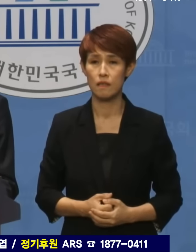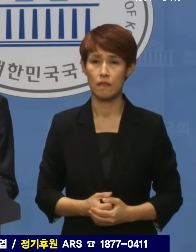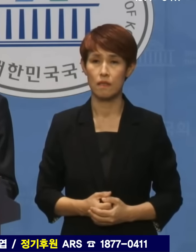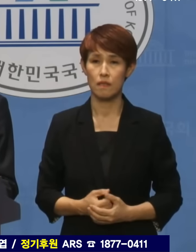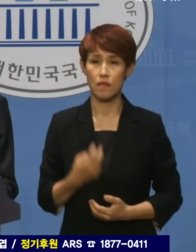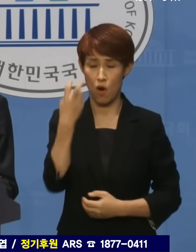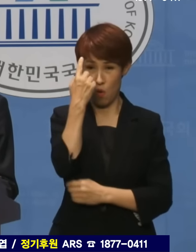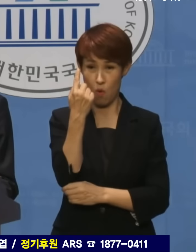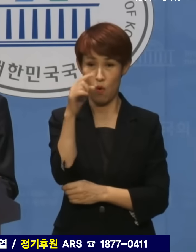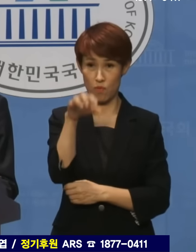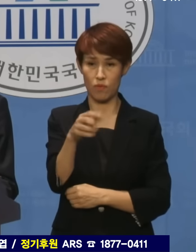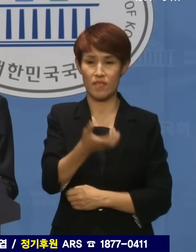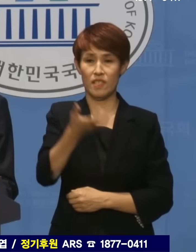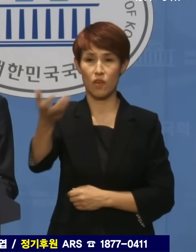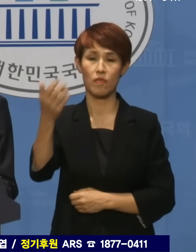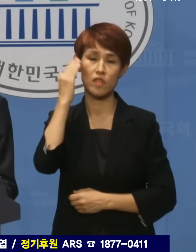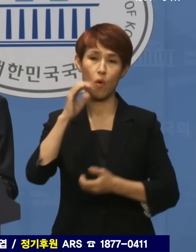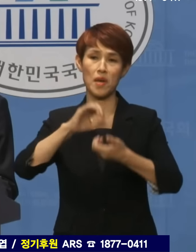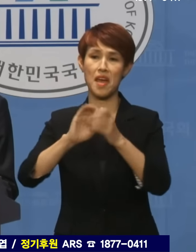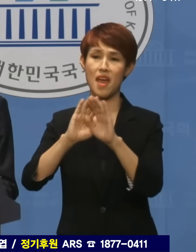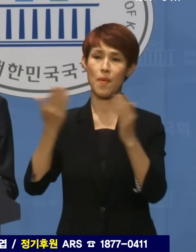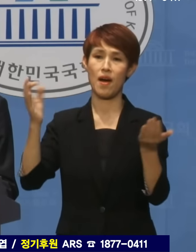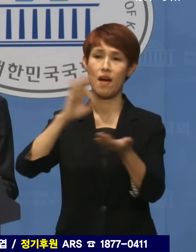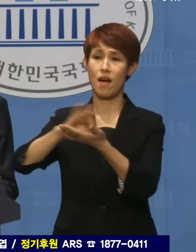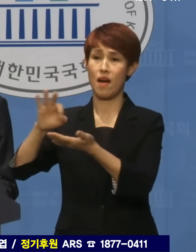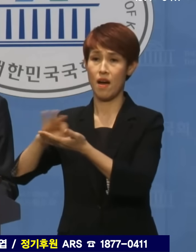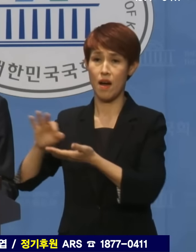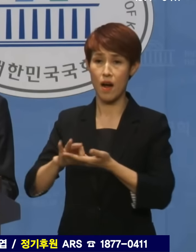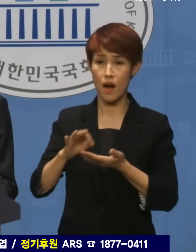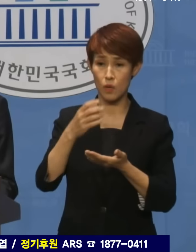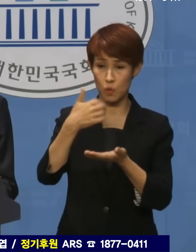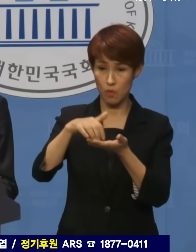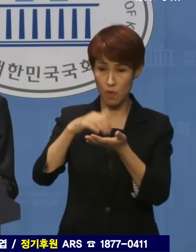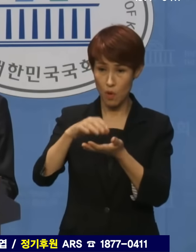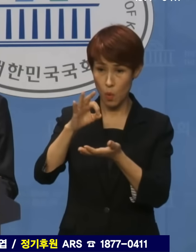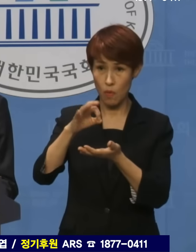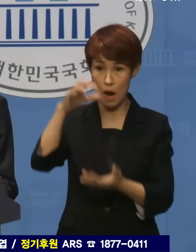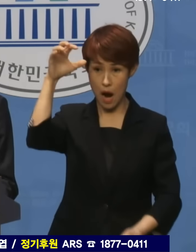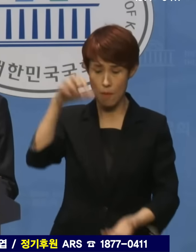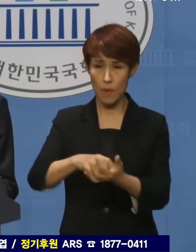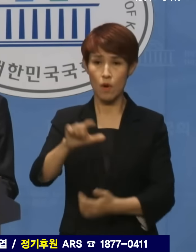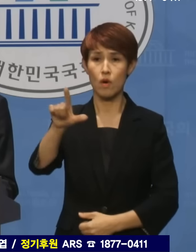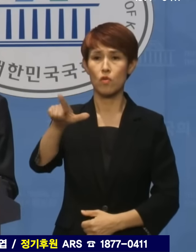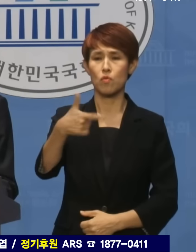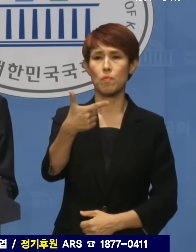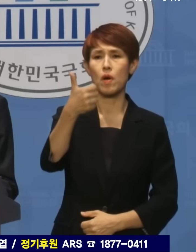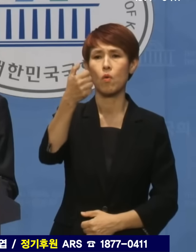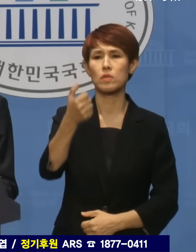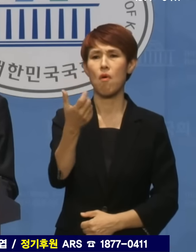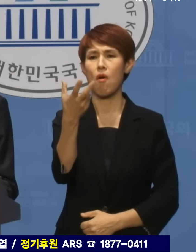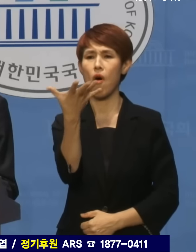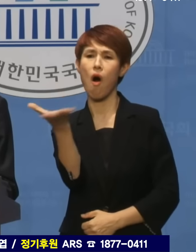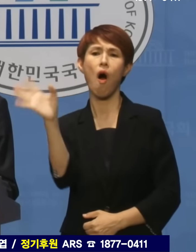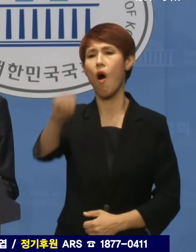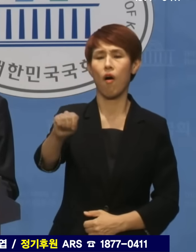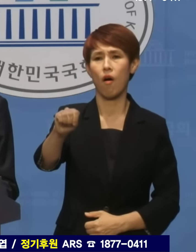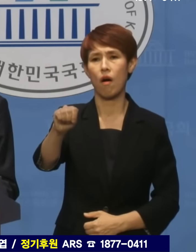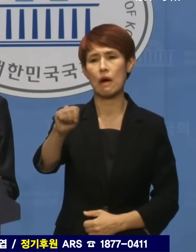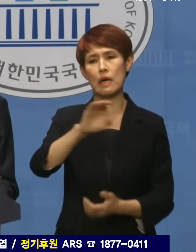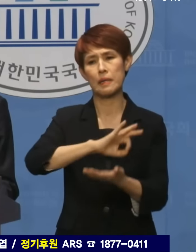경호부대 이전과 청와대 개방에 들어간 경비를 생각하면 거의 6억원에 달하는